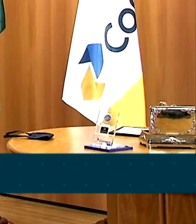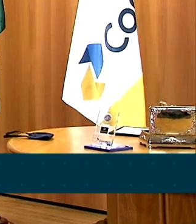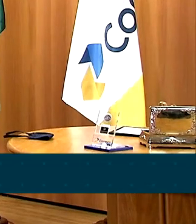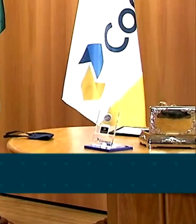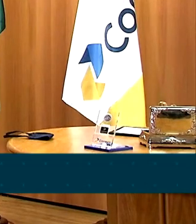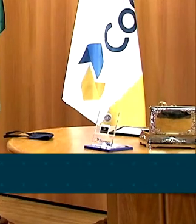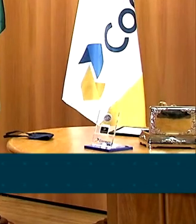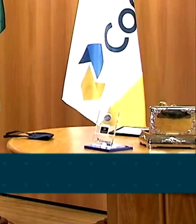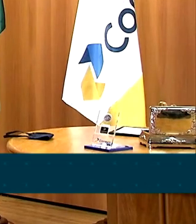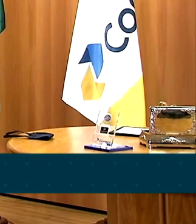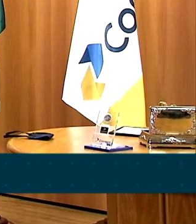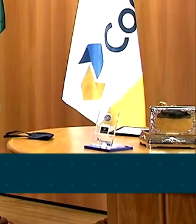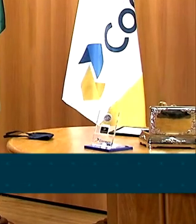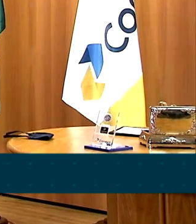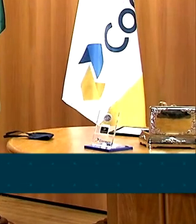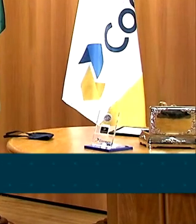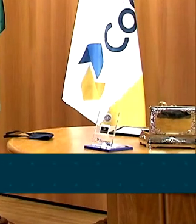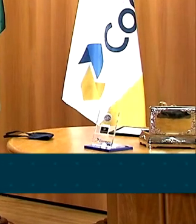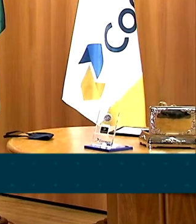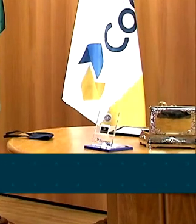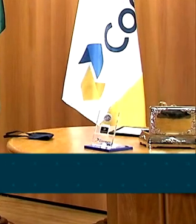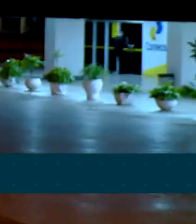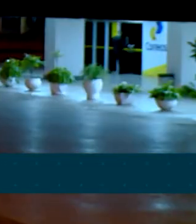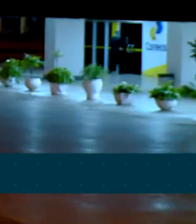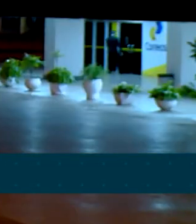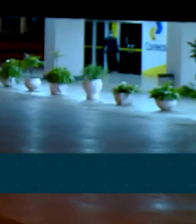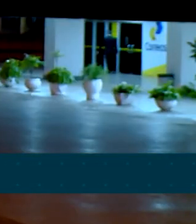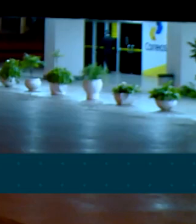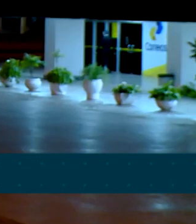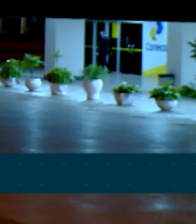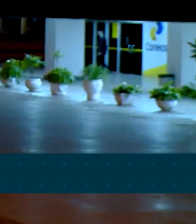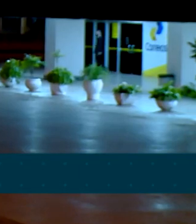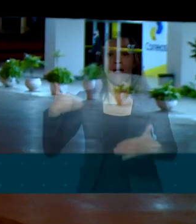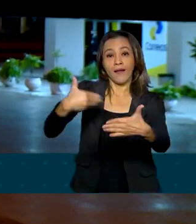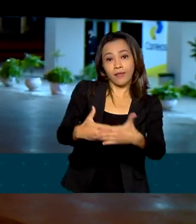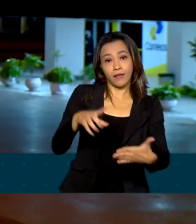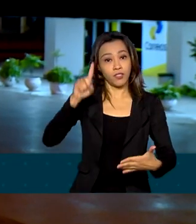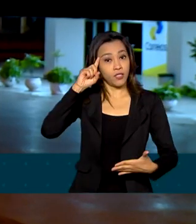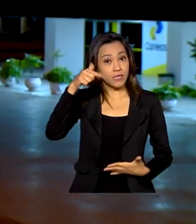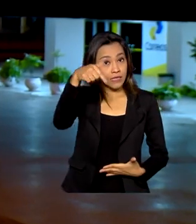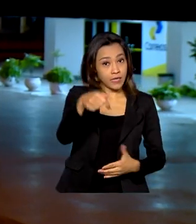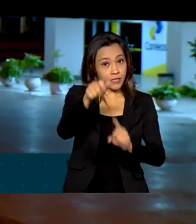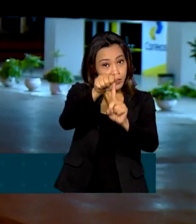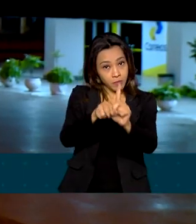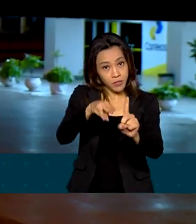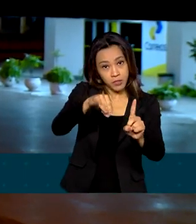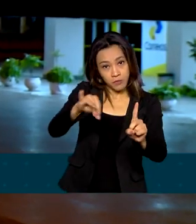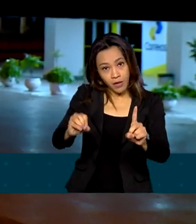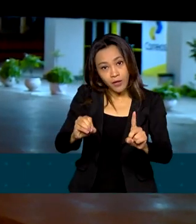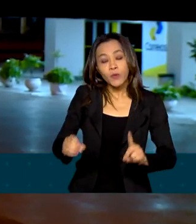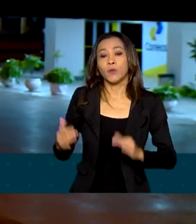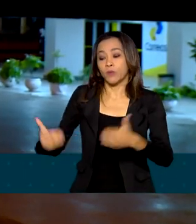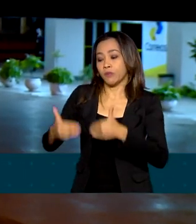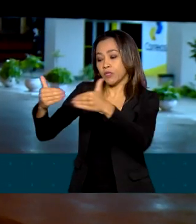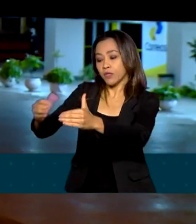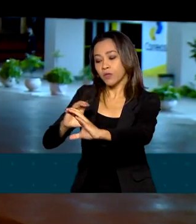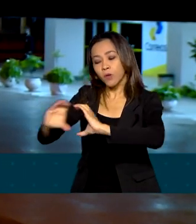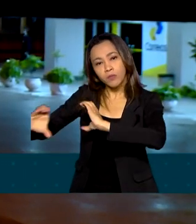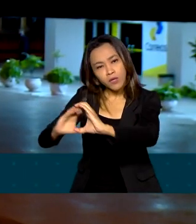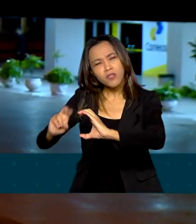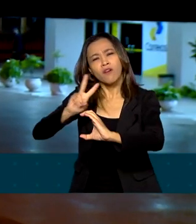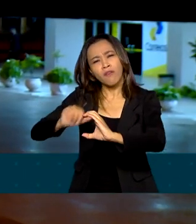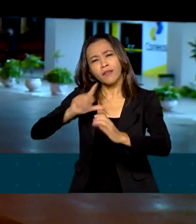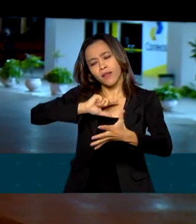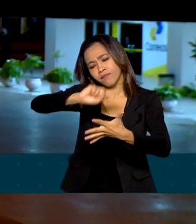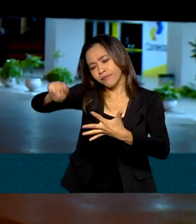do Ministério das Comunicações com a Telebrás. Até 7 de maio, Ministério das Comunicações vai promover uma